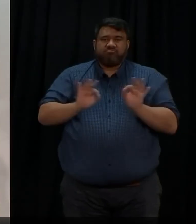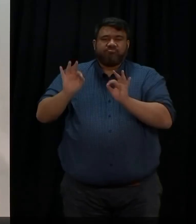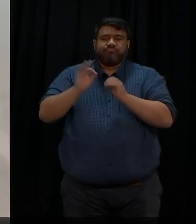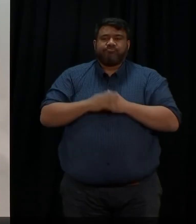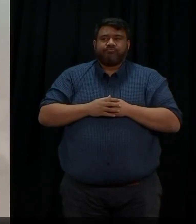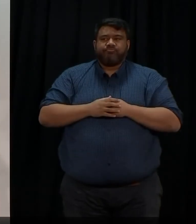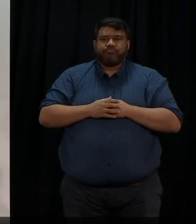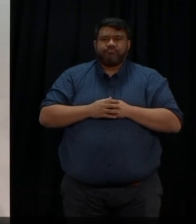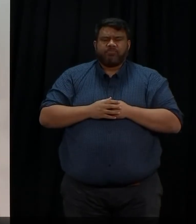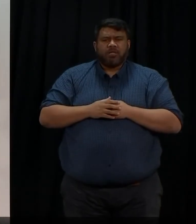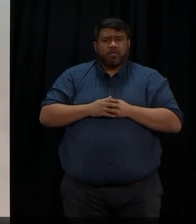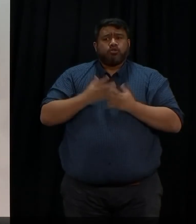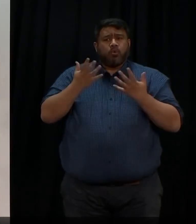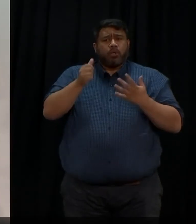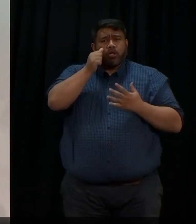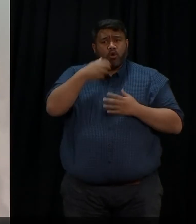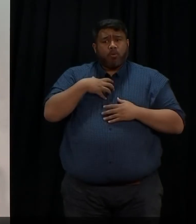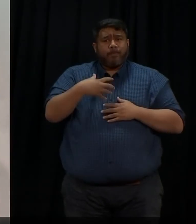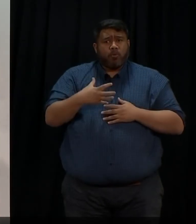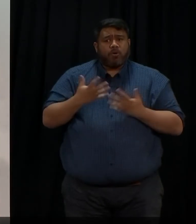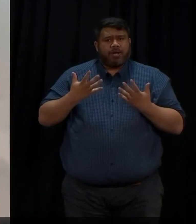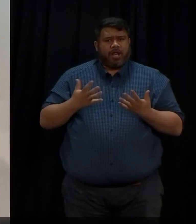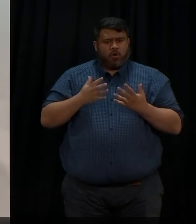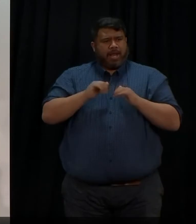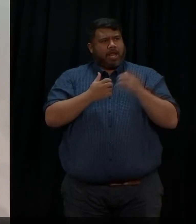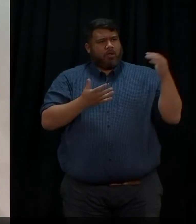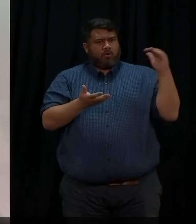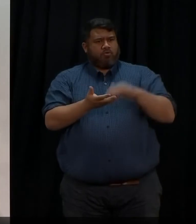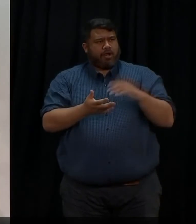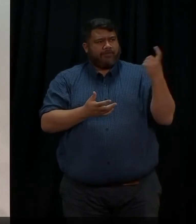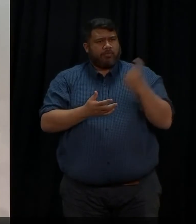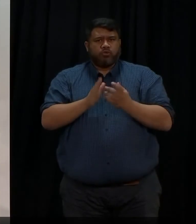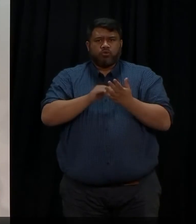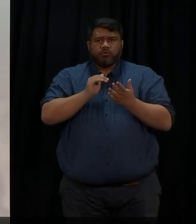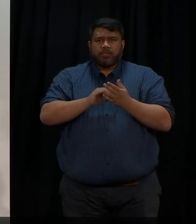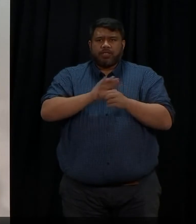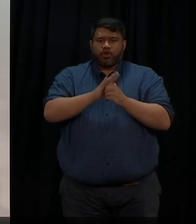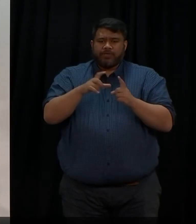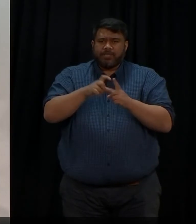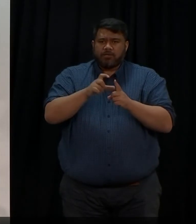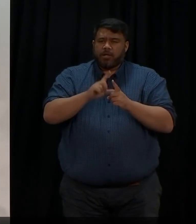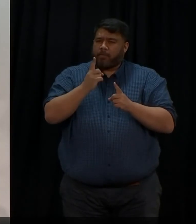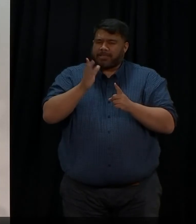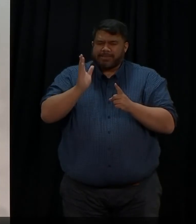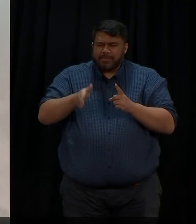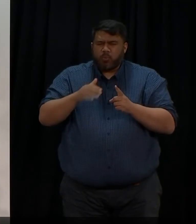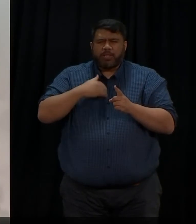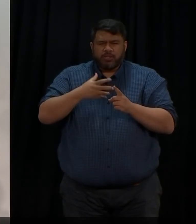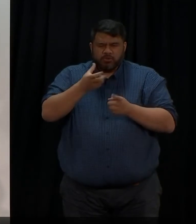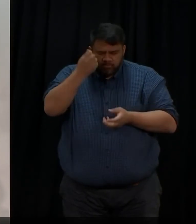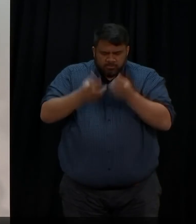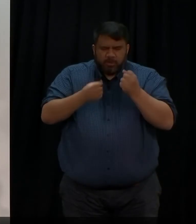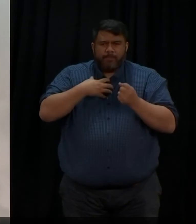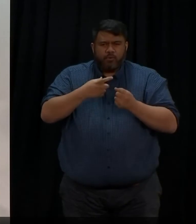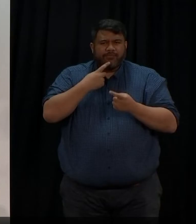vannak megválaszolatlan kérdések, és a delta esetében fontos, hogy biztosra menjünk. Az epidemiológusaink jelentése szerint ezt a